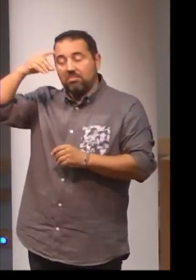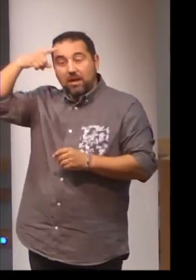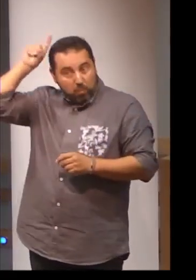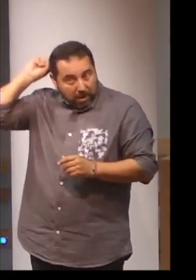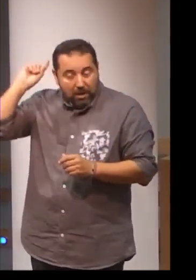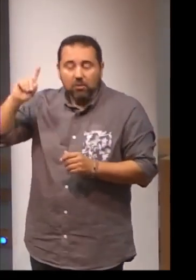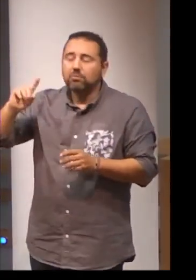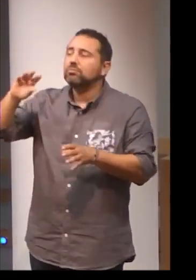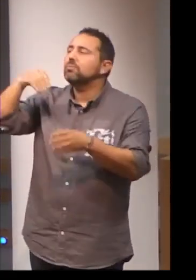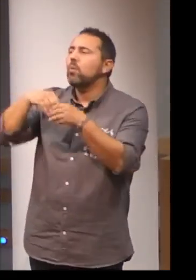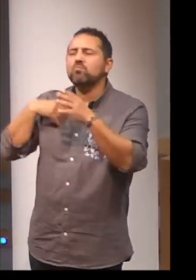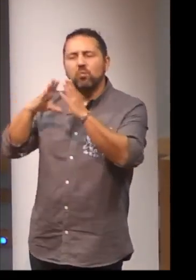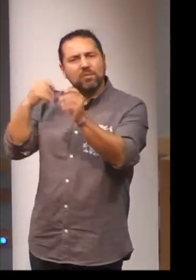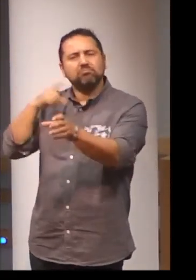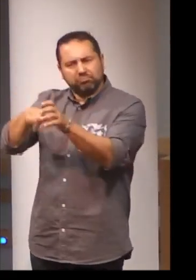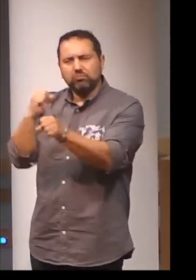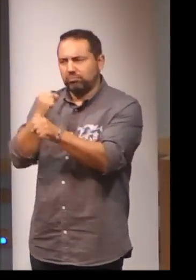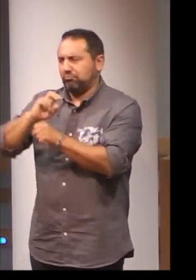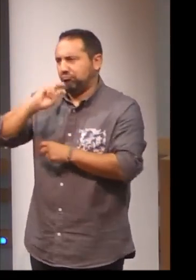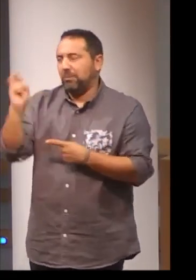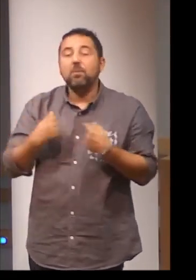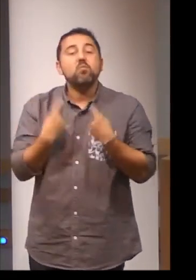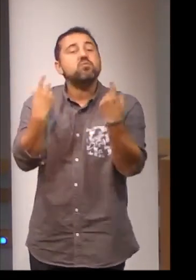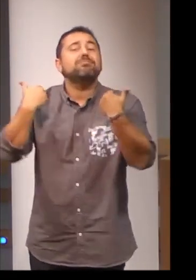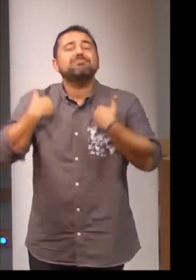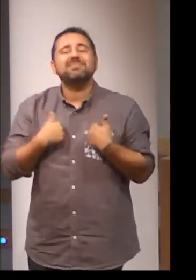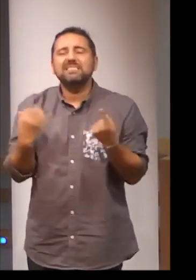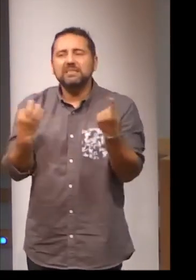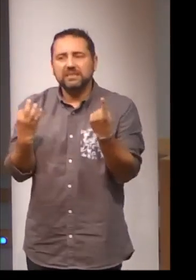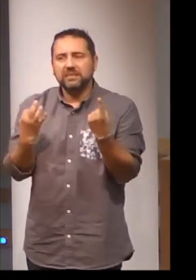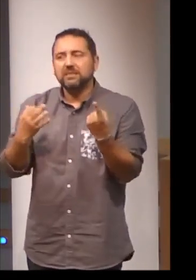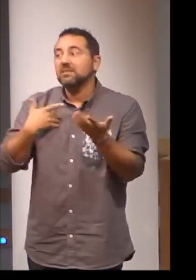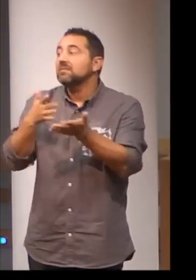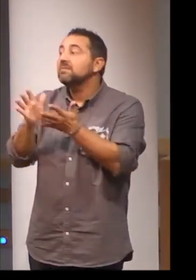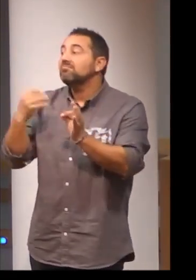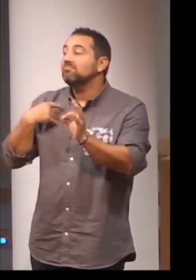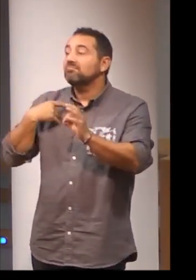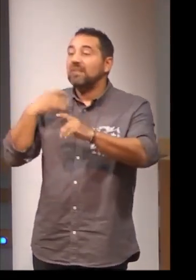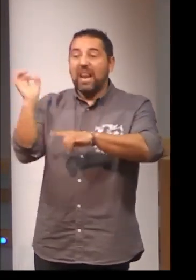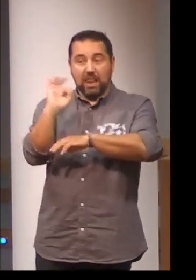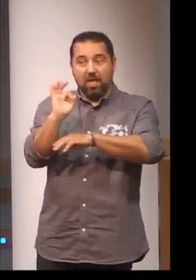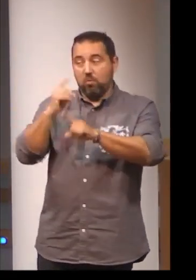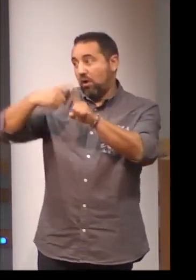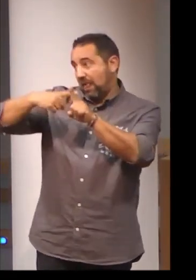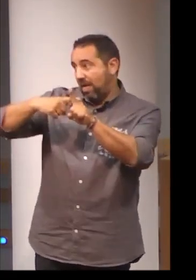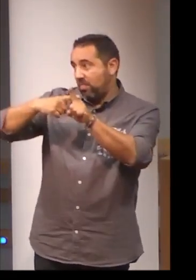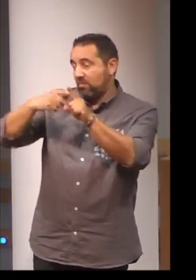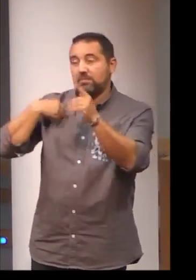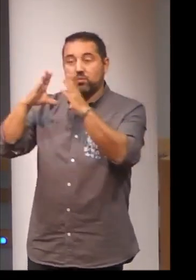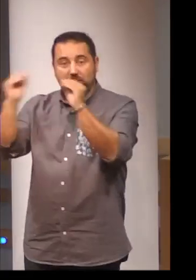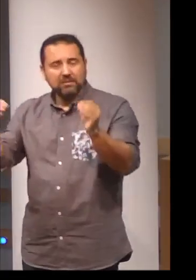varias funciones dentro de ella. Y que, pues, bueno, una de ellas consiste en la actualidad en coordinar el grado en lengua de signos española y comunidad sorda,